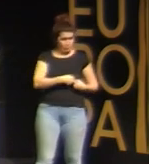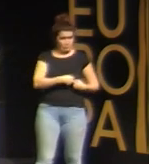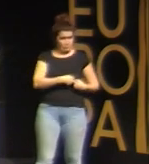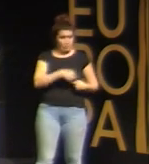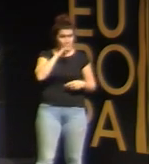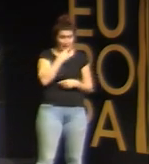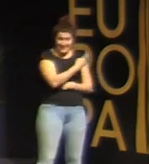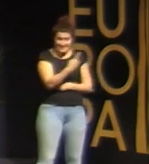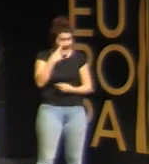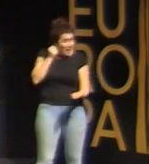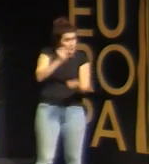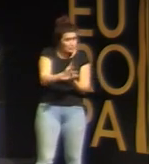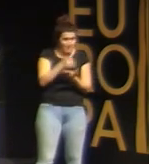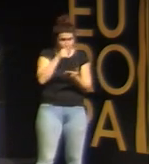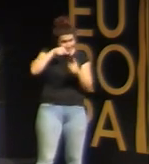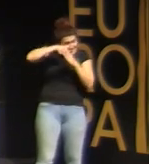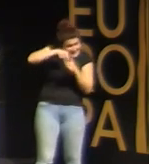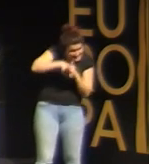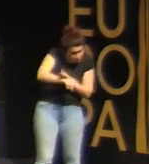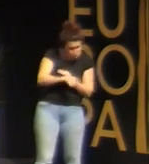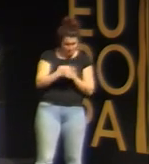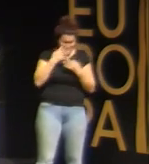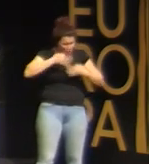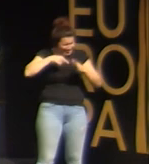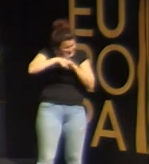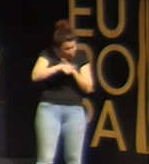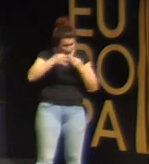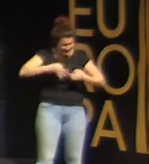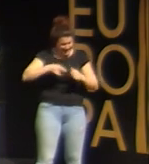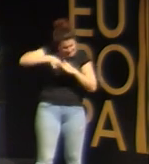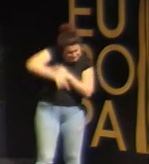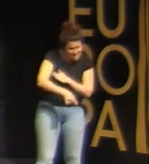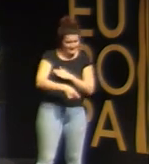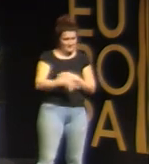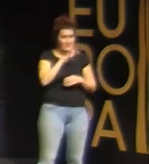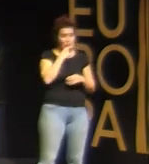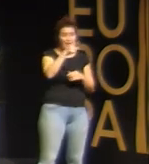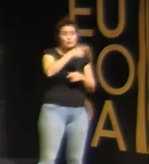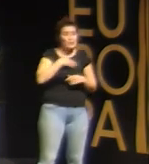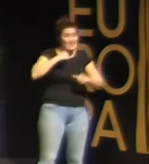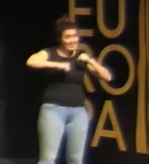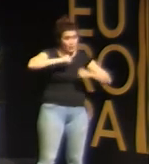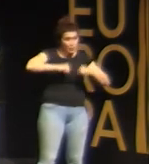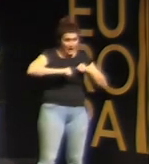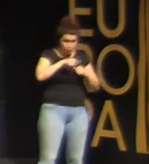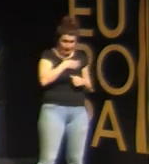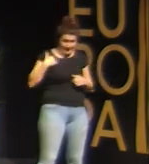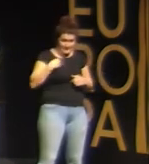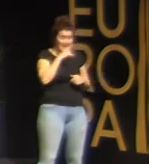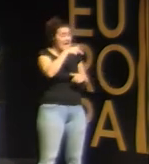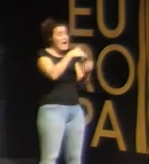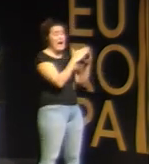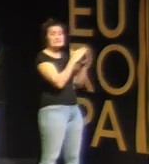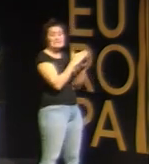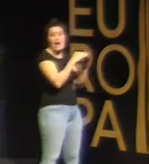necesitamos apostar por su desarrollo integral porque tú quieres un cirujano y en casa tienes un mecánico de coches